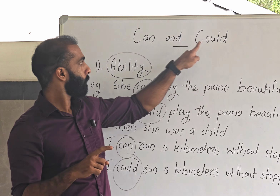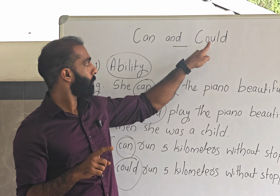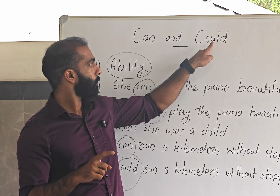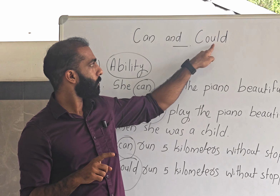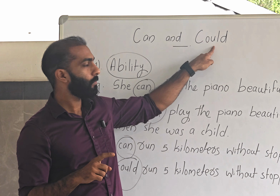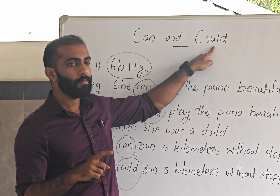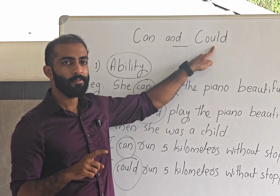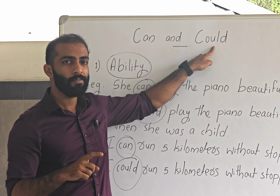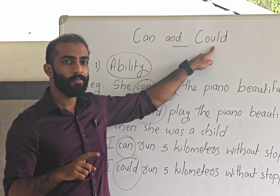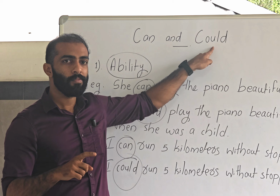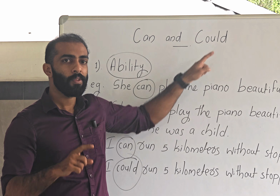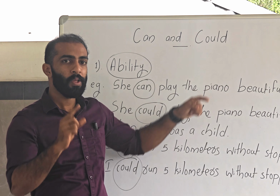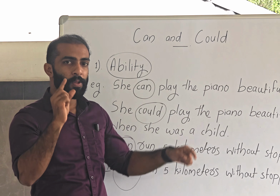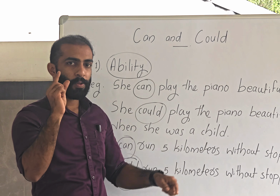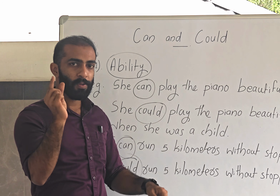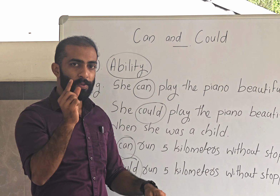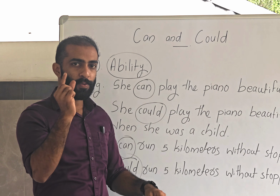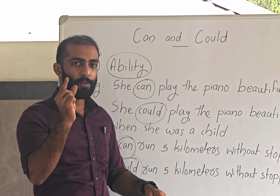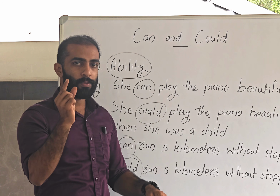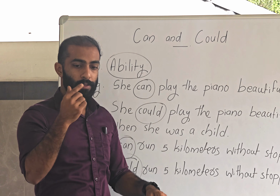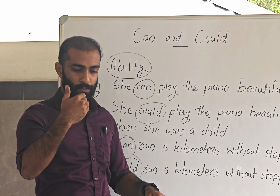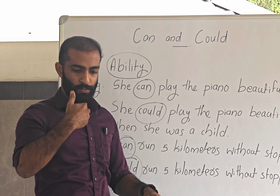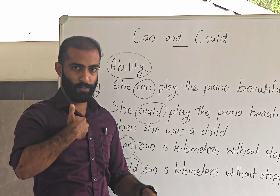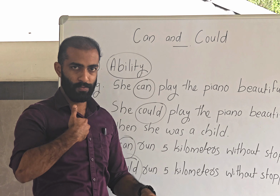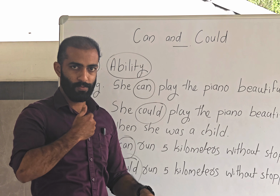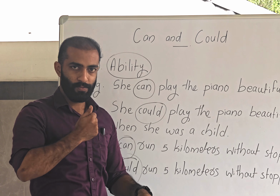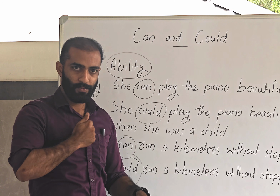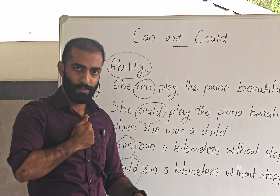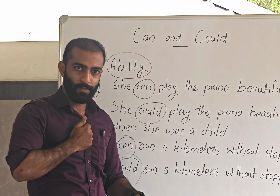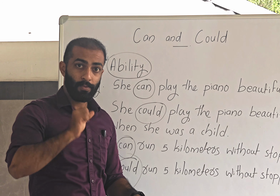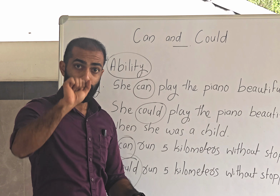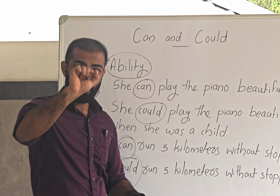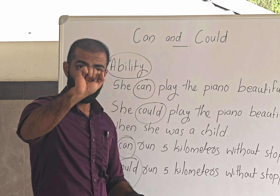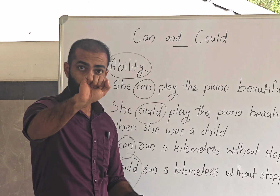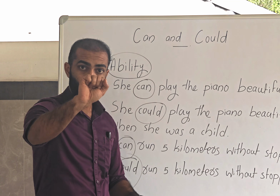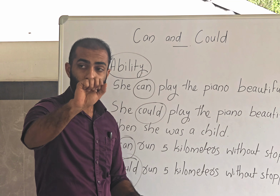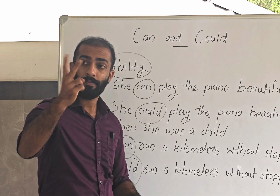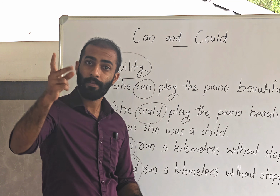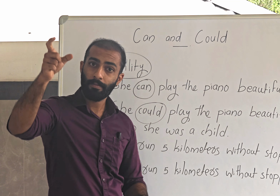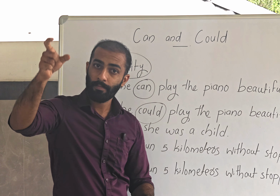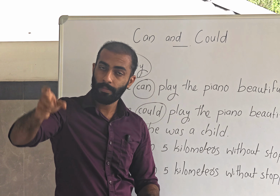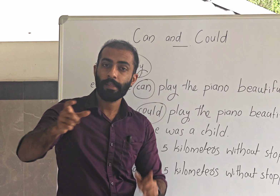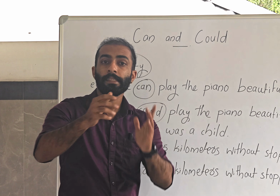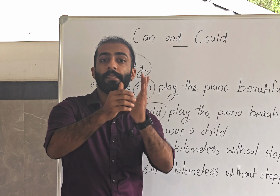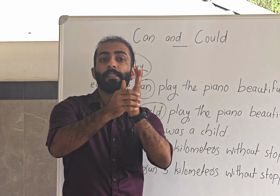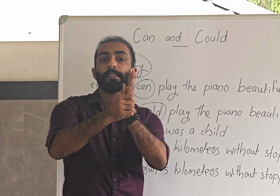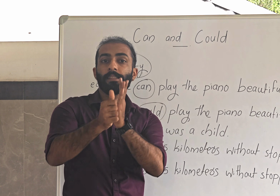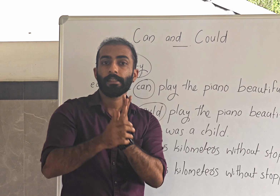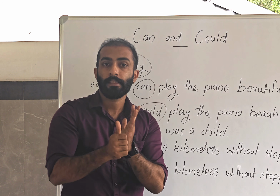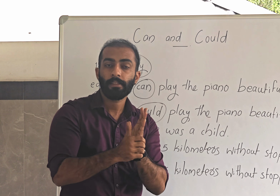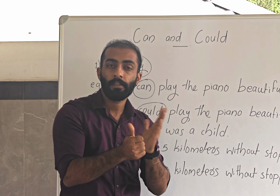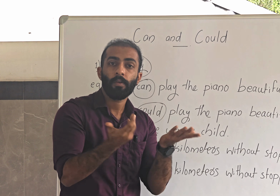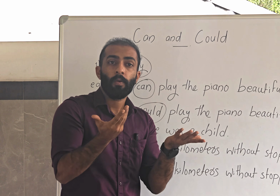ക്യാൻ ആൻഡ് കുഡ് എവിടെ എപ്പോഴെല്ലാം ഉപയോഗിക്കാം എന്നുള്ളതിൻ്റെ ഒന്നാമത്തെ പോയിന്റിൽ നമ്മൾ പഠിച്ചത് എൻ്റെ തന്നെയോ അല്ലെങ്കിൽ